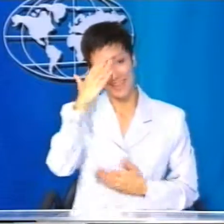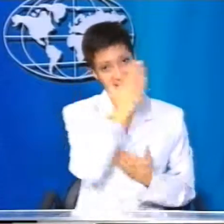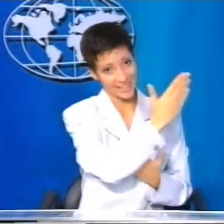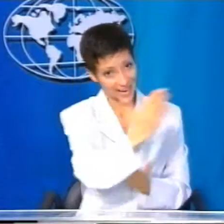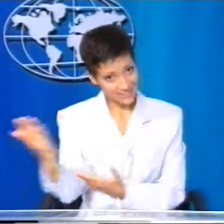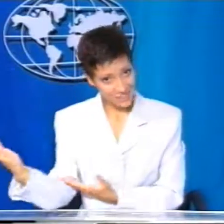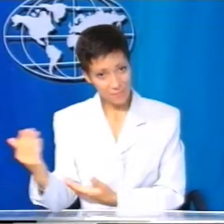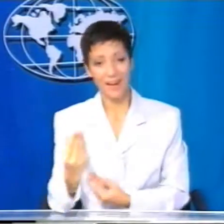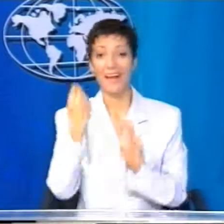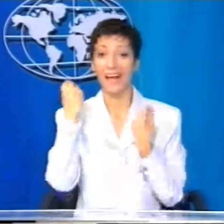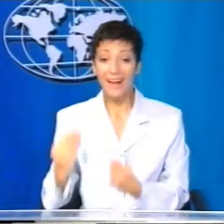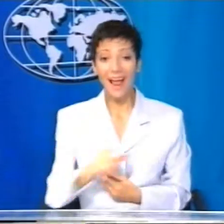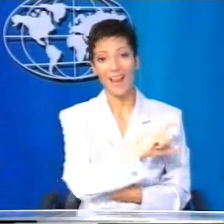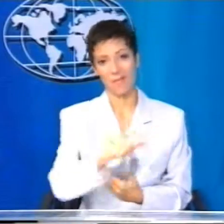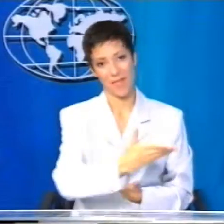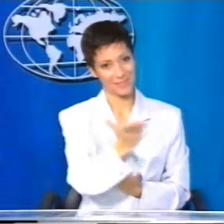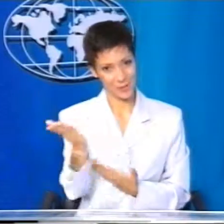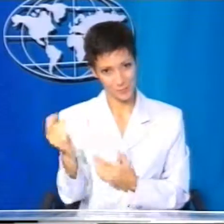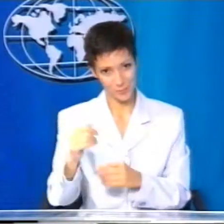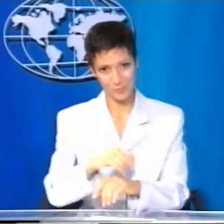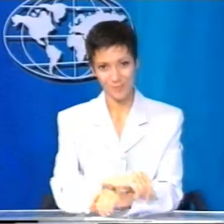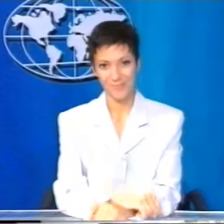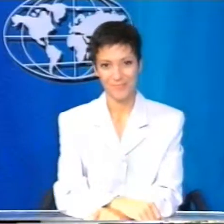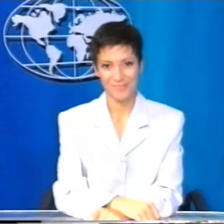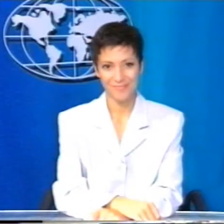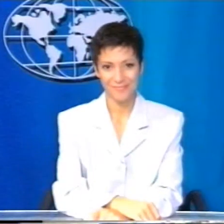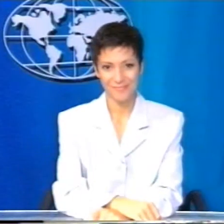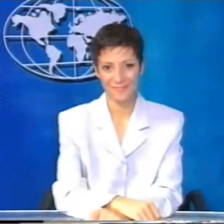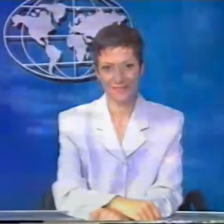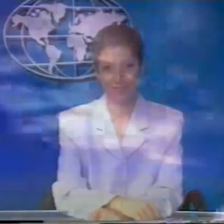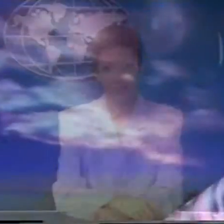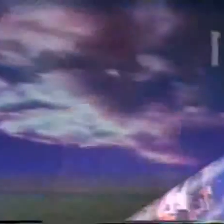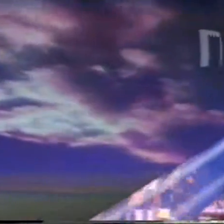Κυρίες και κύριοι, καλή σας ημέρα και καλή εβδομάδα.